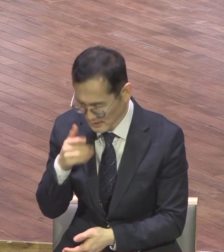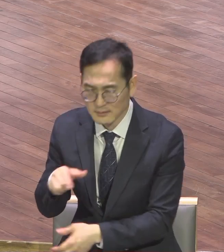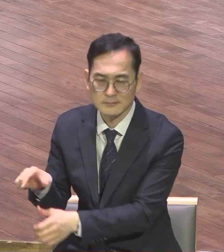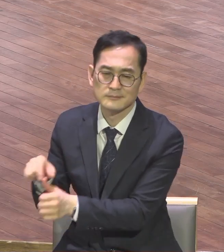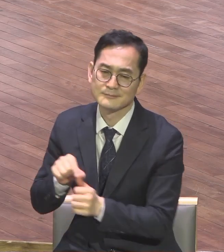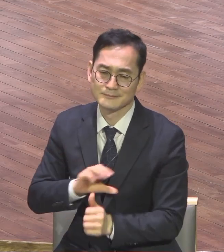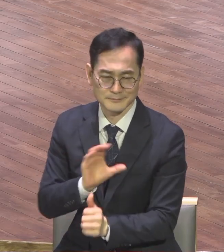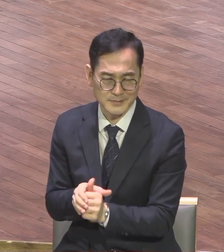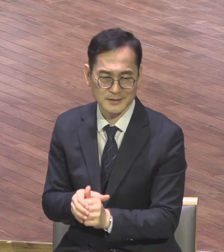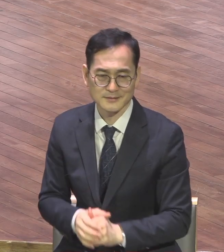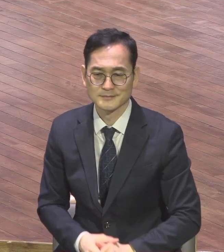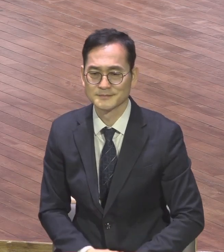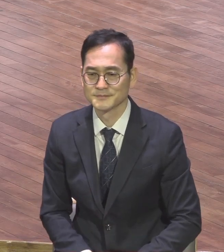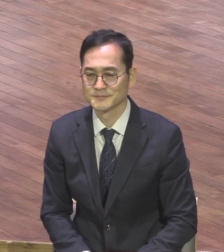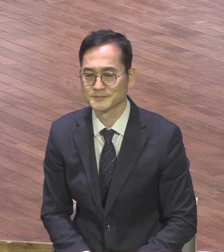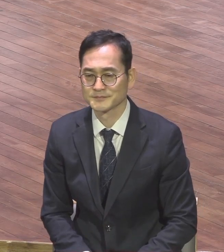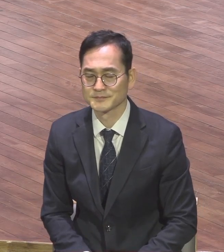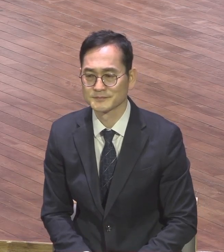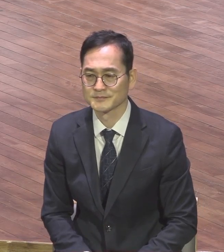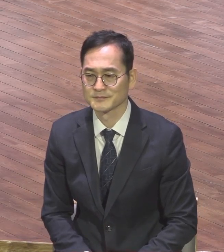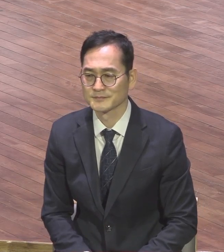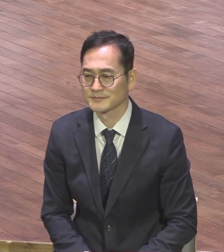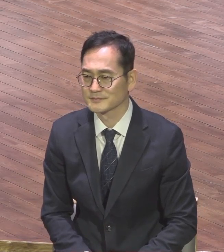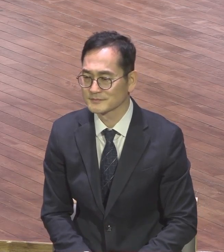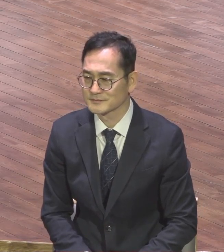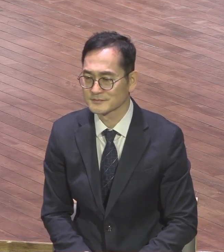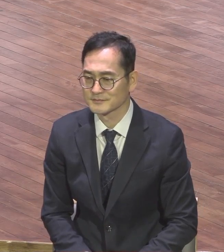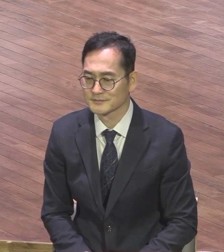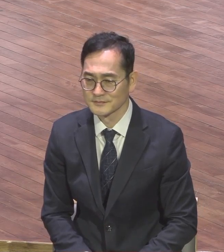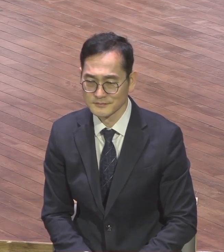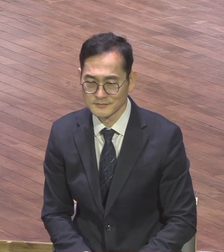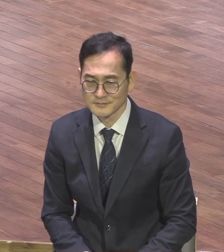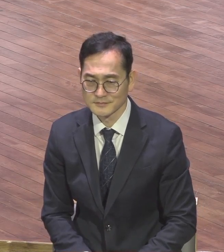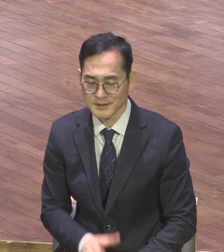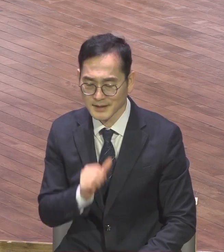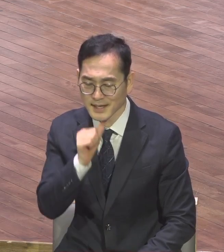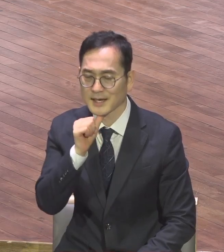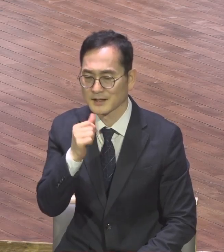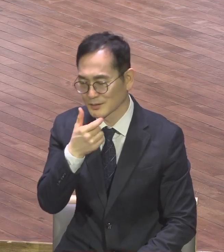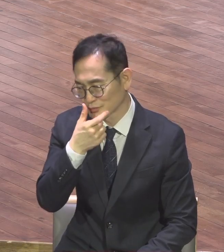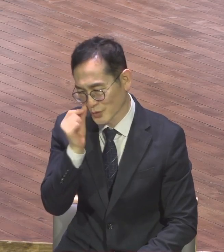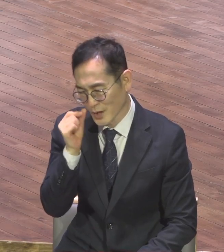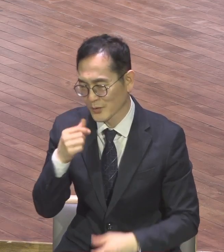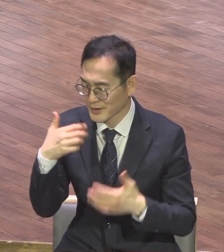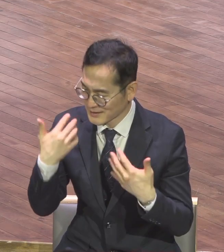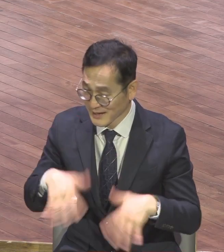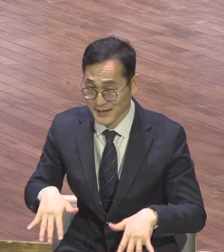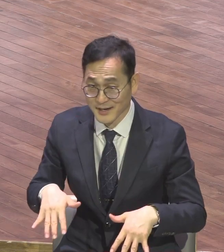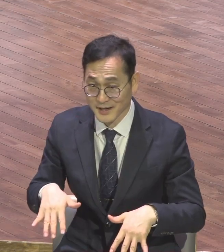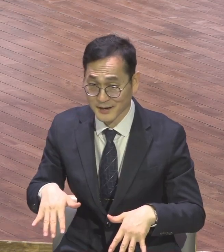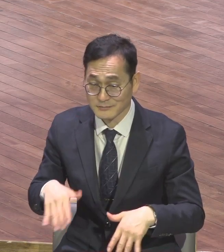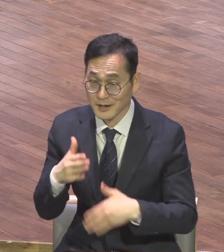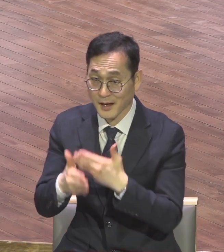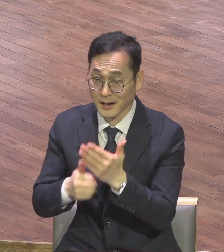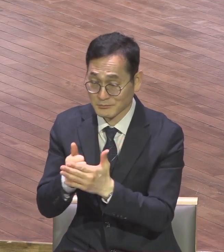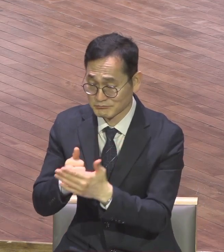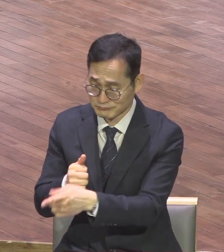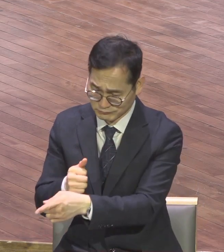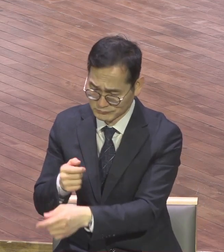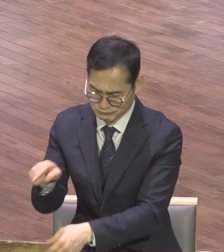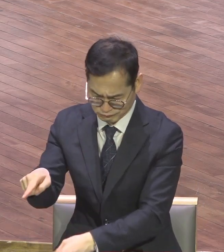하나님께서 쓰시는, 그래서 가능하다. 부족한 우리지만은 하나님께서 주신 언약